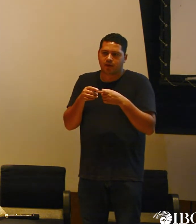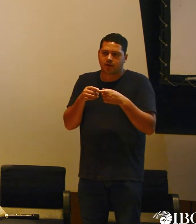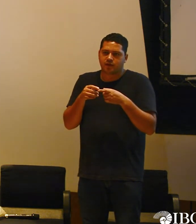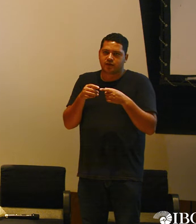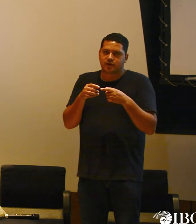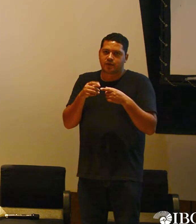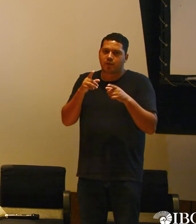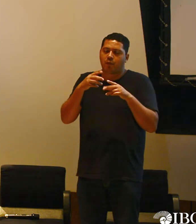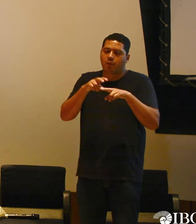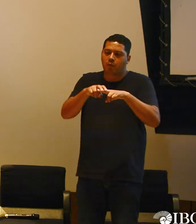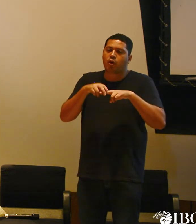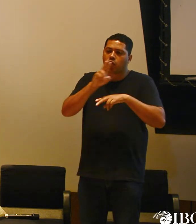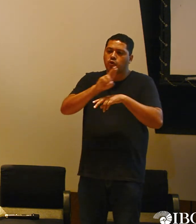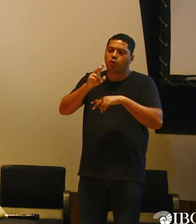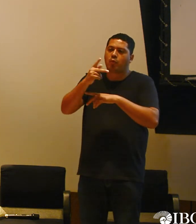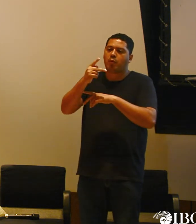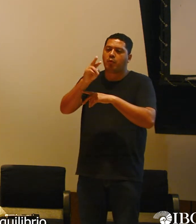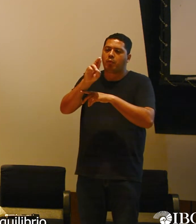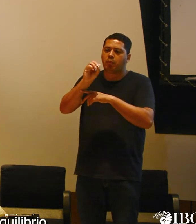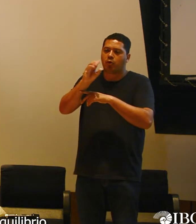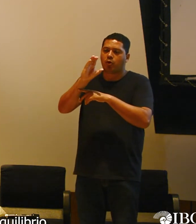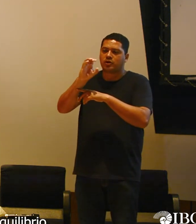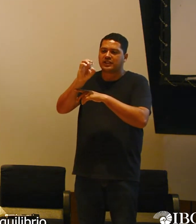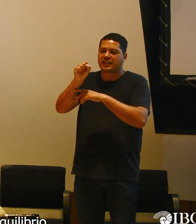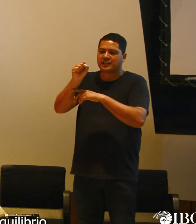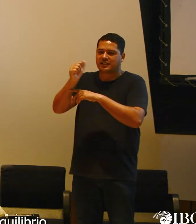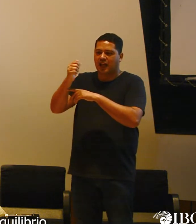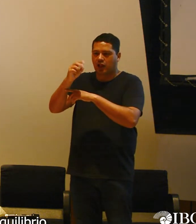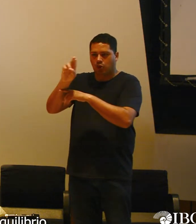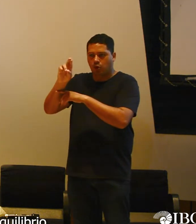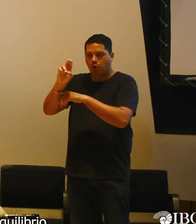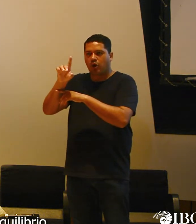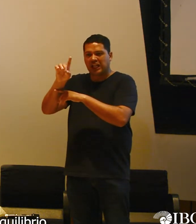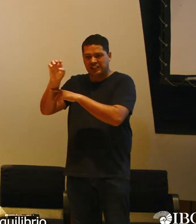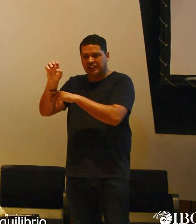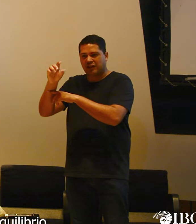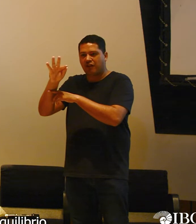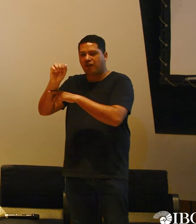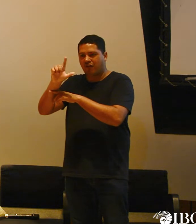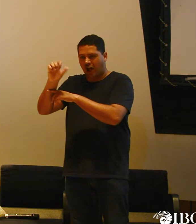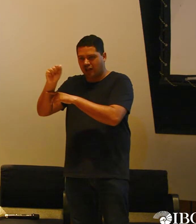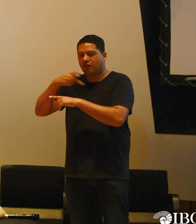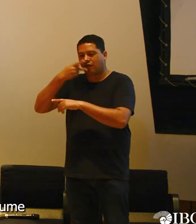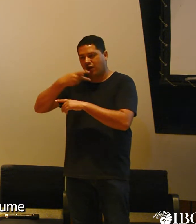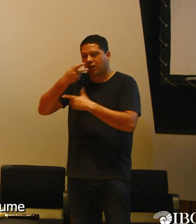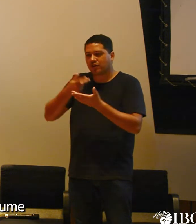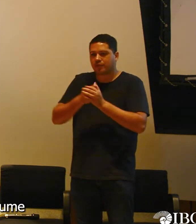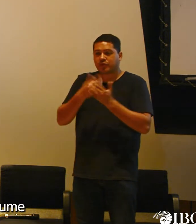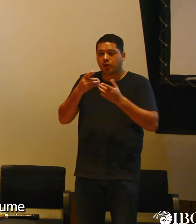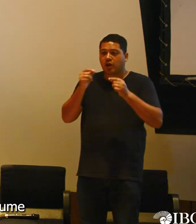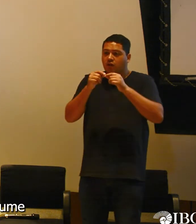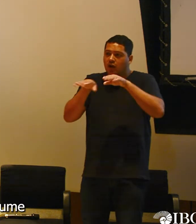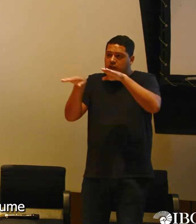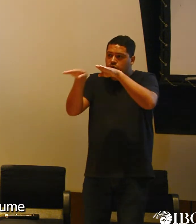isso, processador de fala, ou seja, ele faz todo aquele equilíbrio, não só